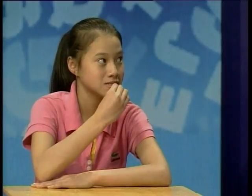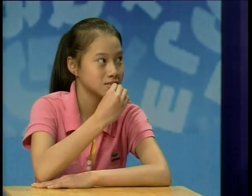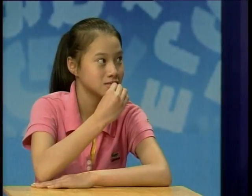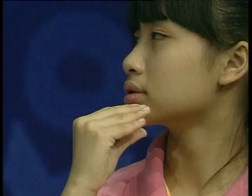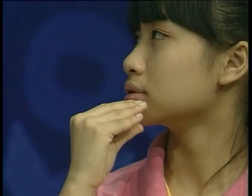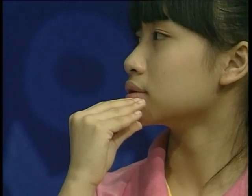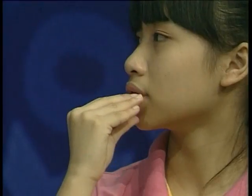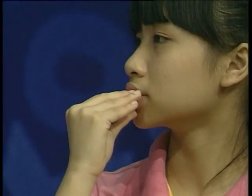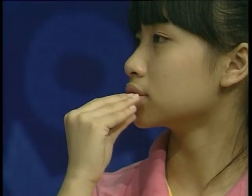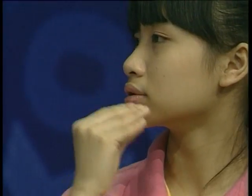Chúng ta vừa được xem lại ký hiệu ăn